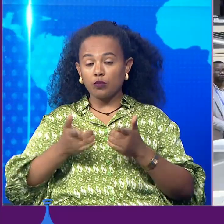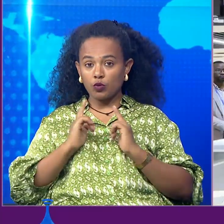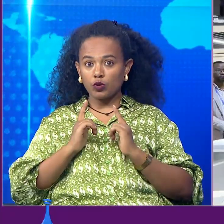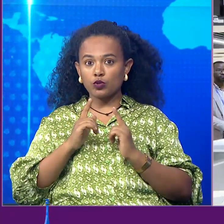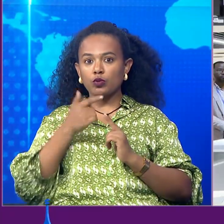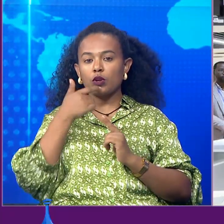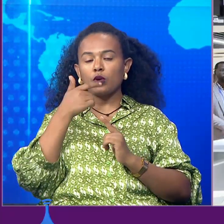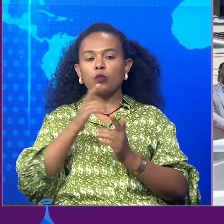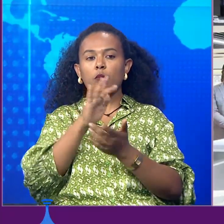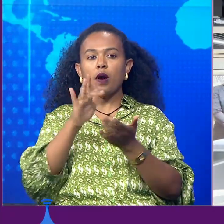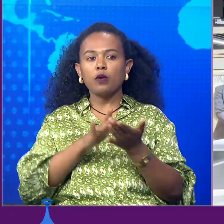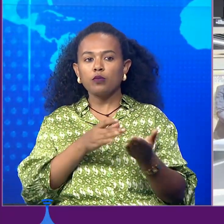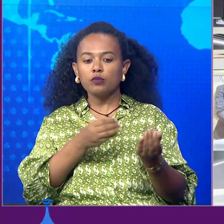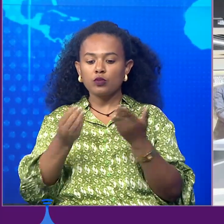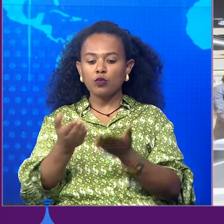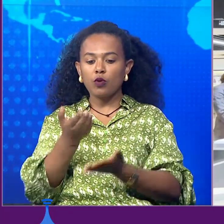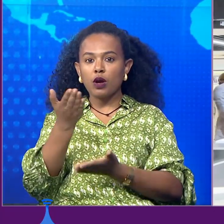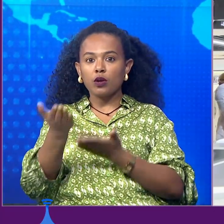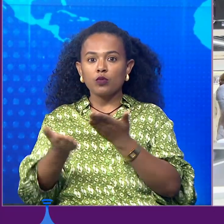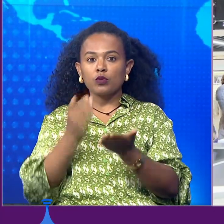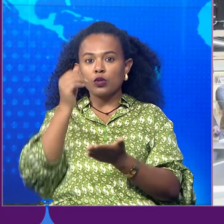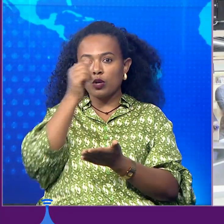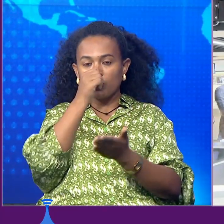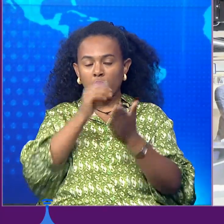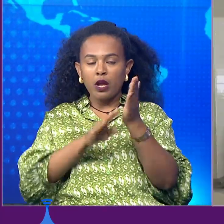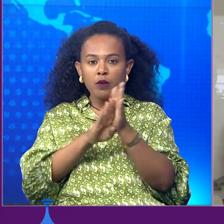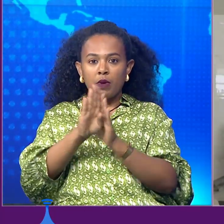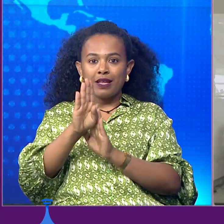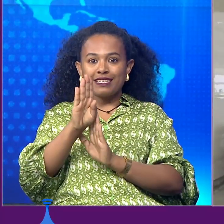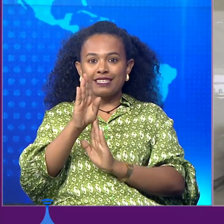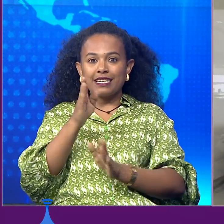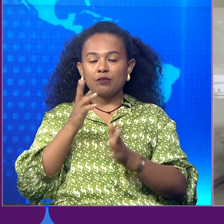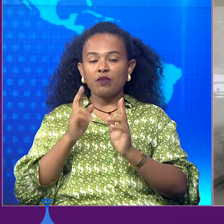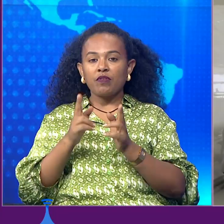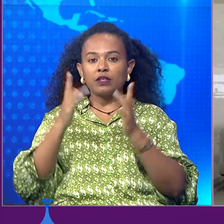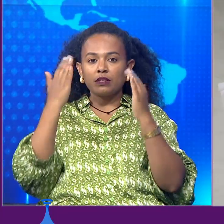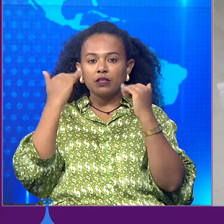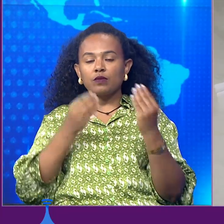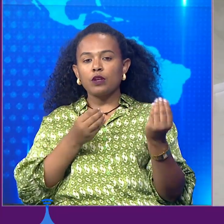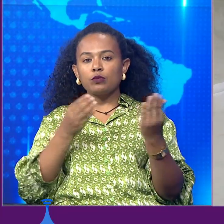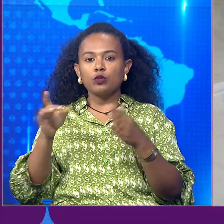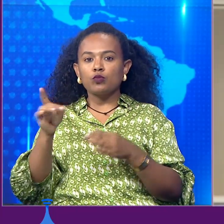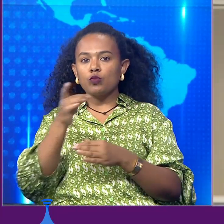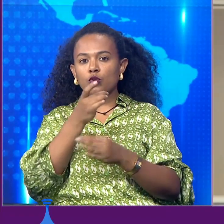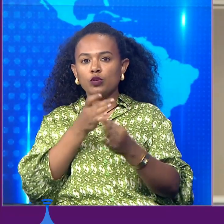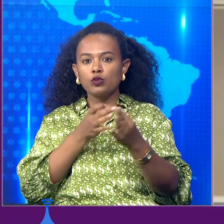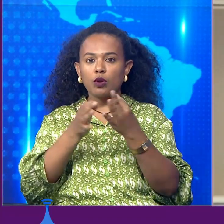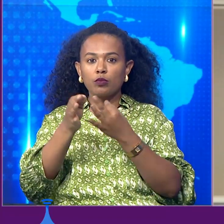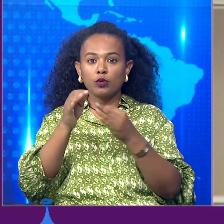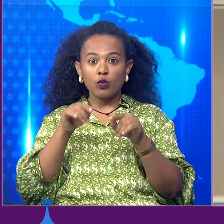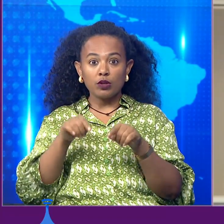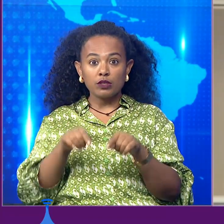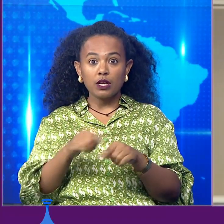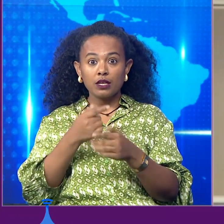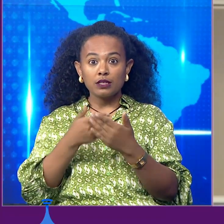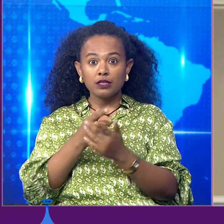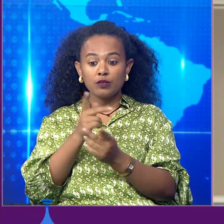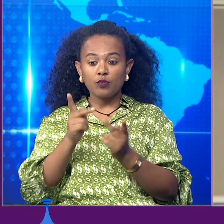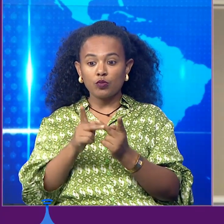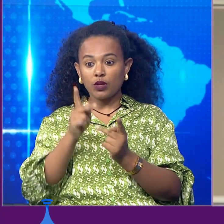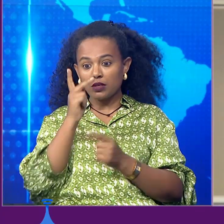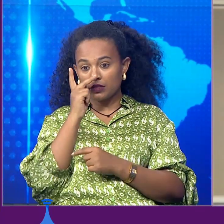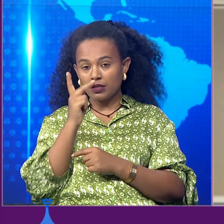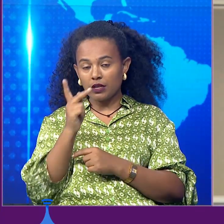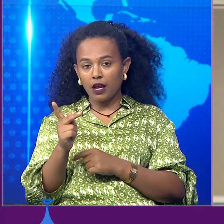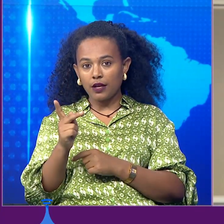በማዕከሉ የሚሰጡ አገልግሎቶች ለኢትዮጵያ ልማትና እድገት ጉዞ መፋጠን ተስፋን የሚሰጡ መሆናቸውን አብራርተዋል። ዛሬ እዚህ ቦታ ላይ ይህን ስናይ